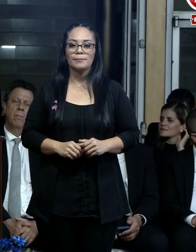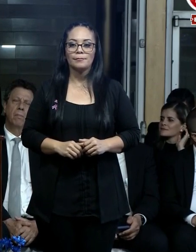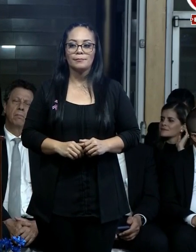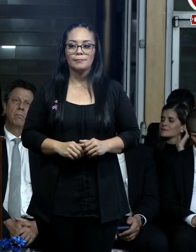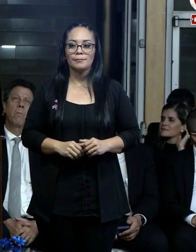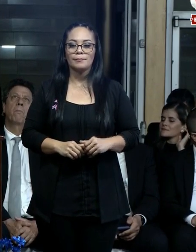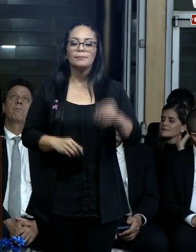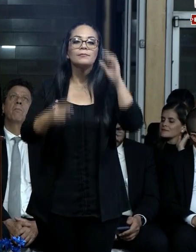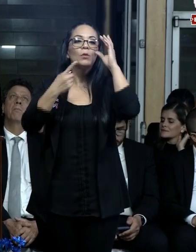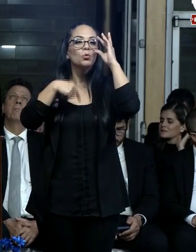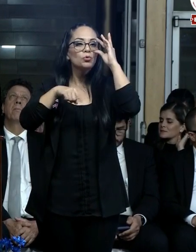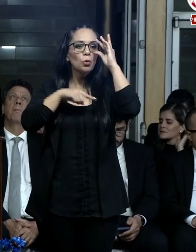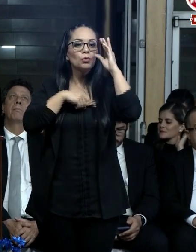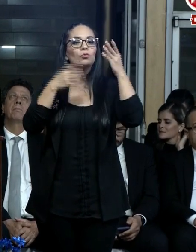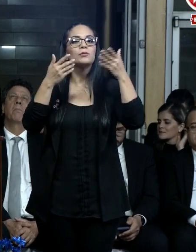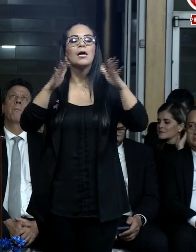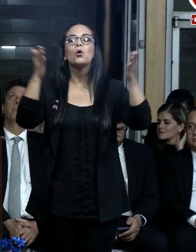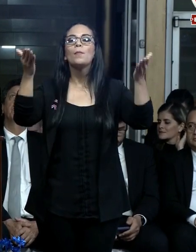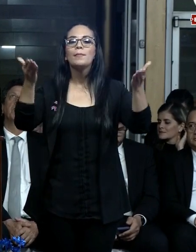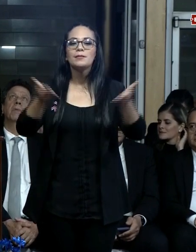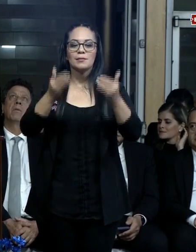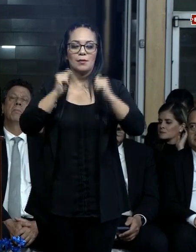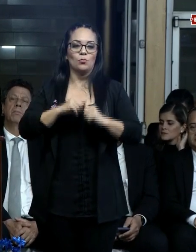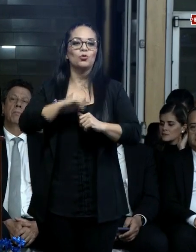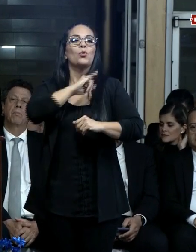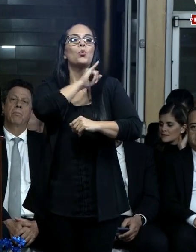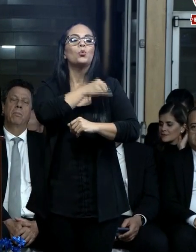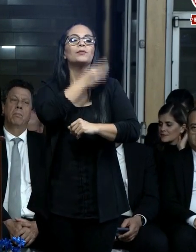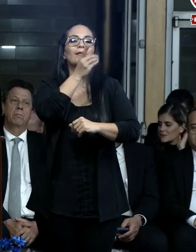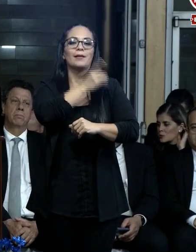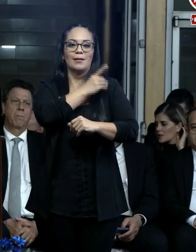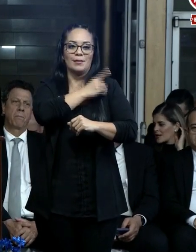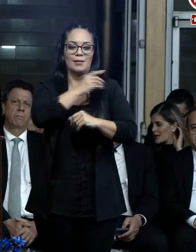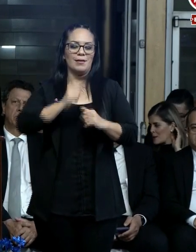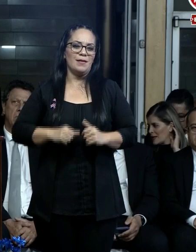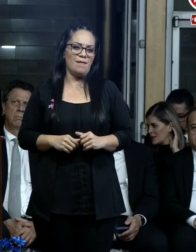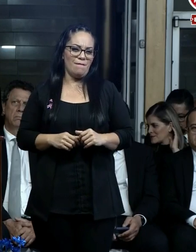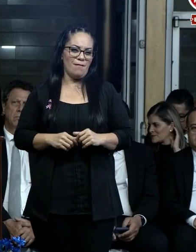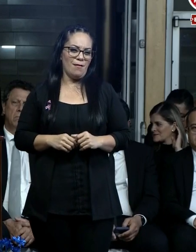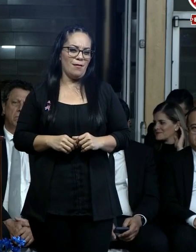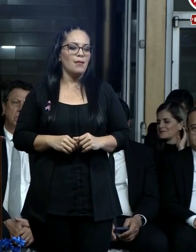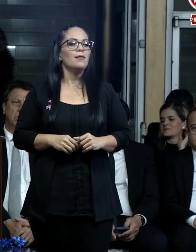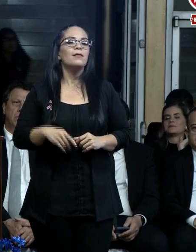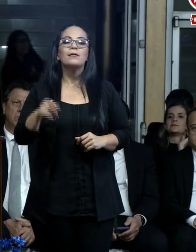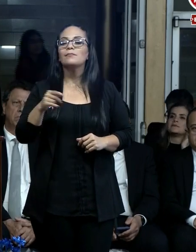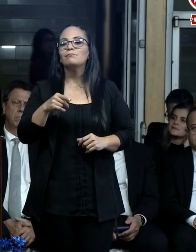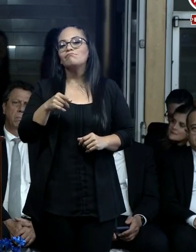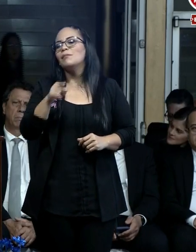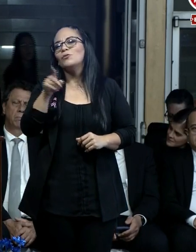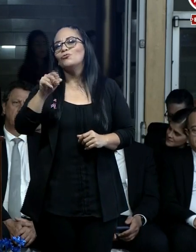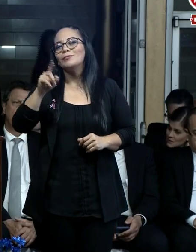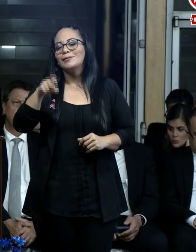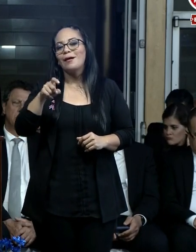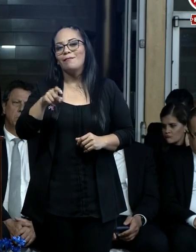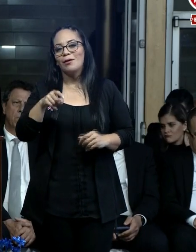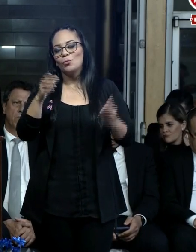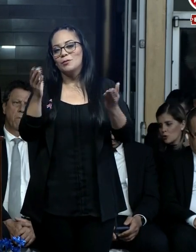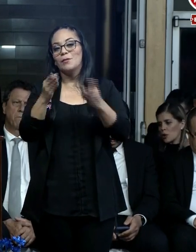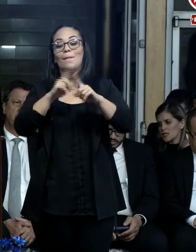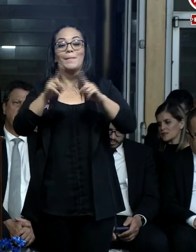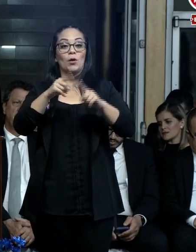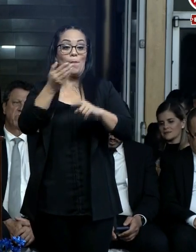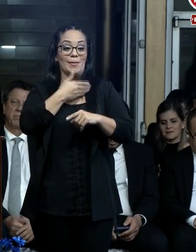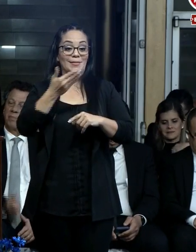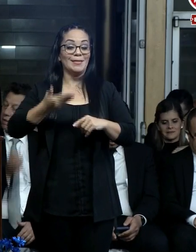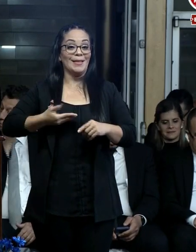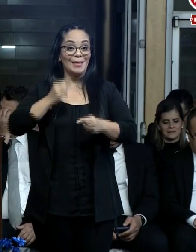Nosotros convencimos a la junta directiva, ellos no necesitaban convencimiento, la presidenta